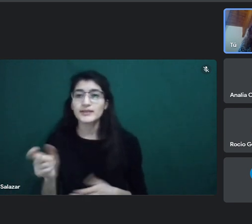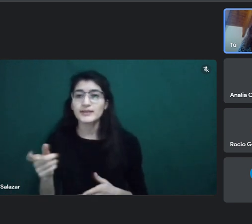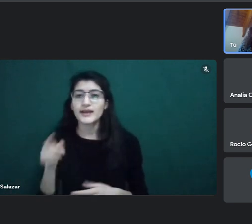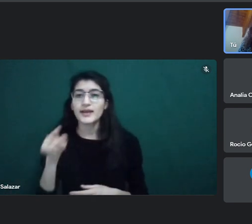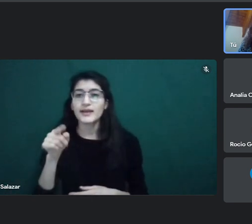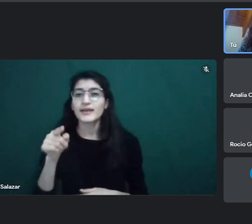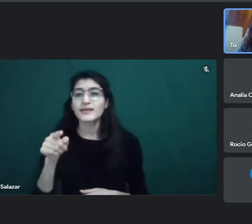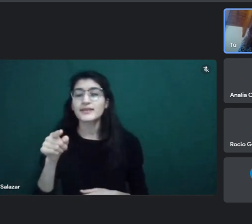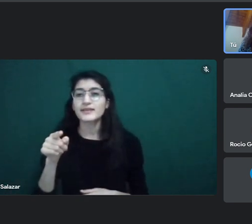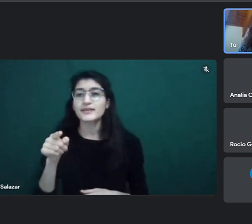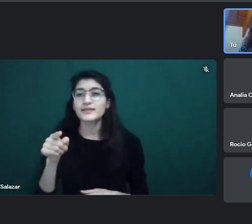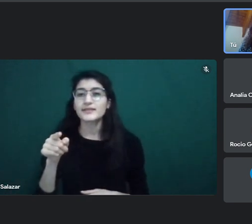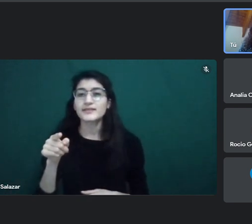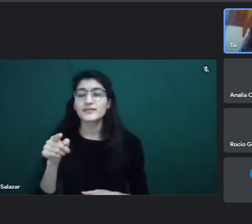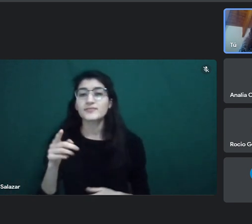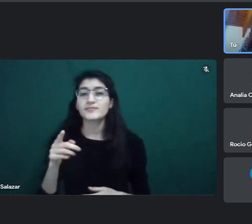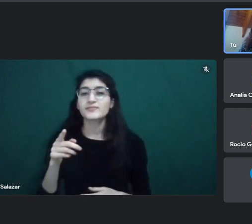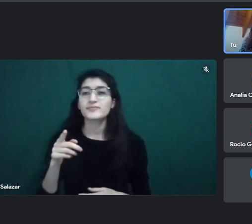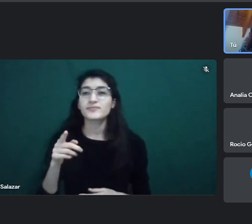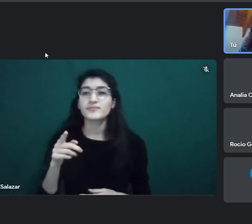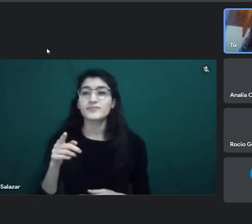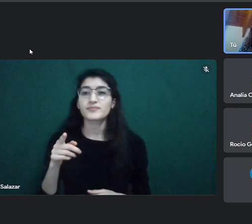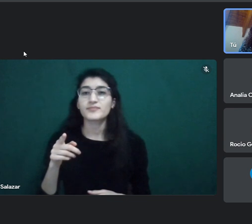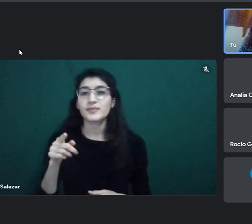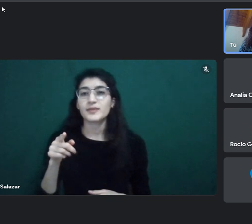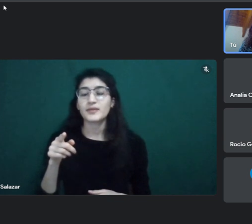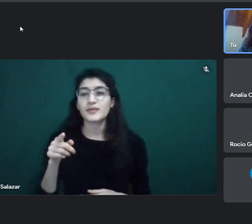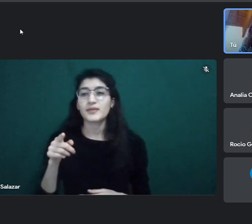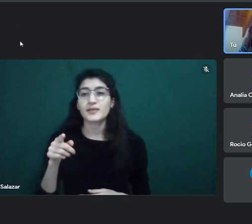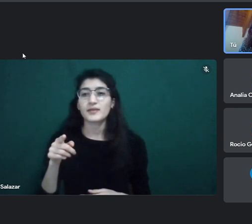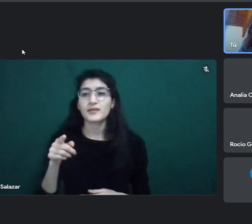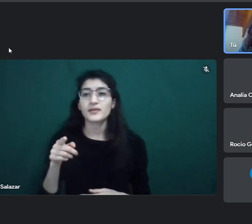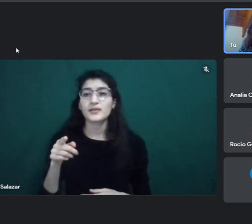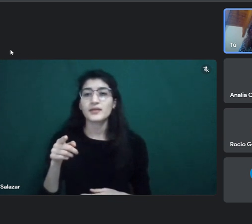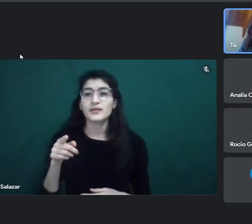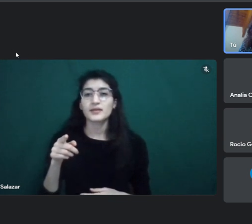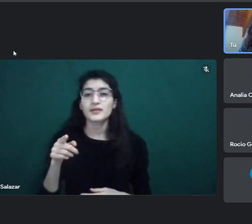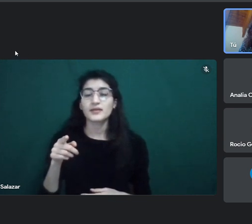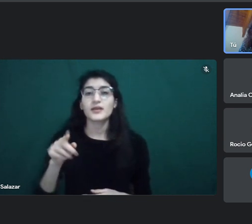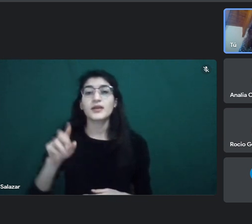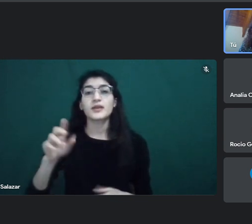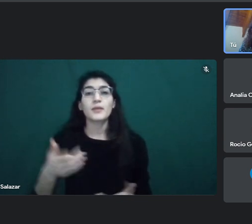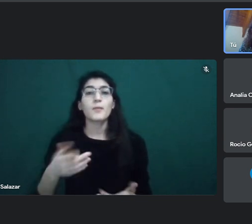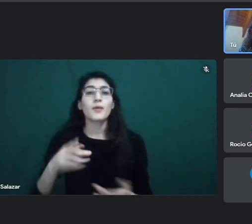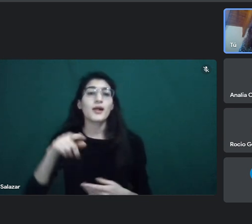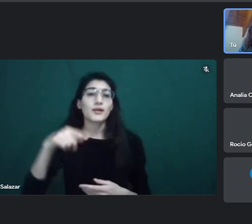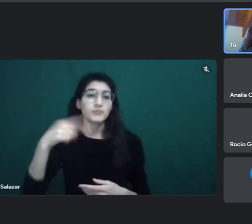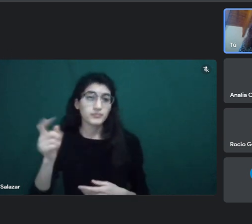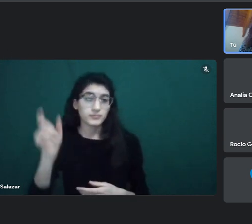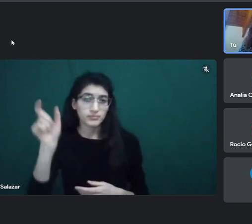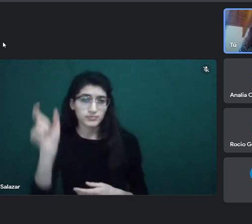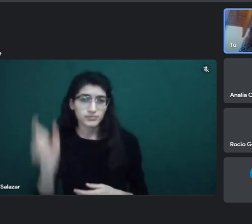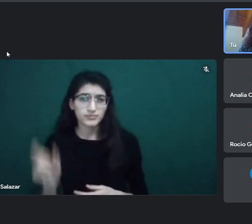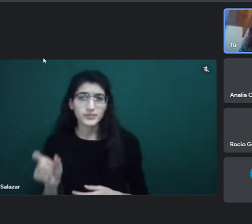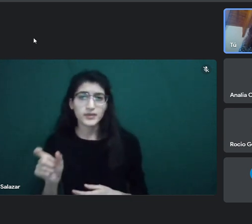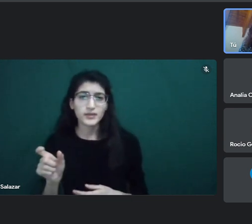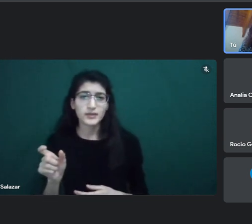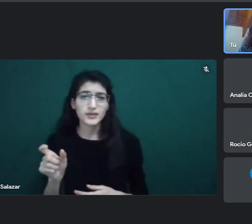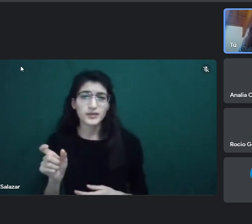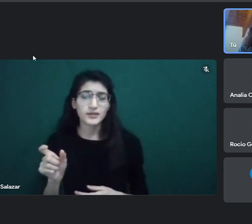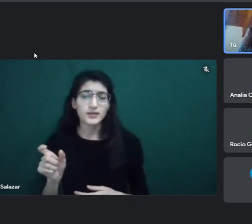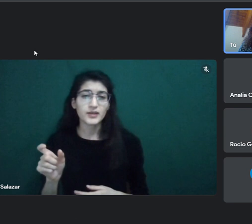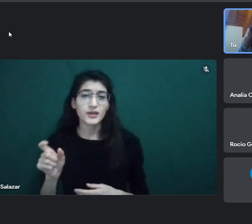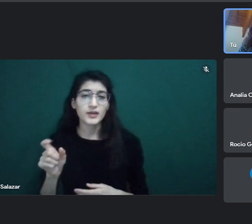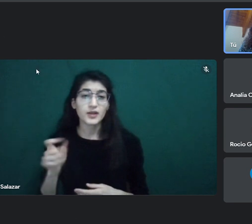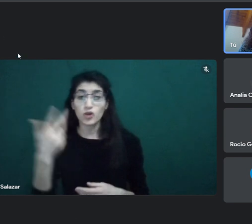si llega a aparecer es igual que will. Y el otro para condicional, estos dos, will, shall, los tres, will, shall